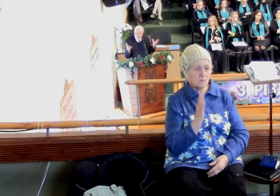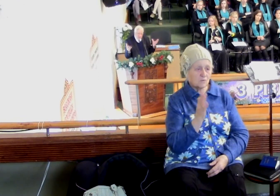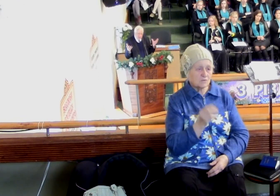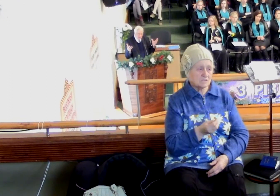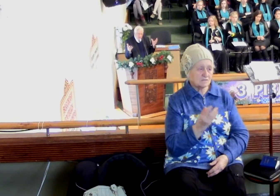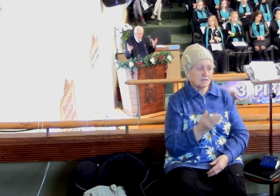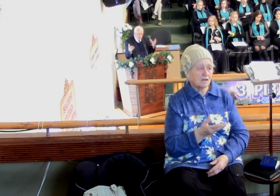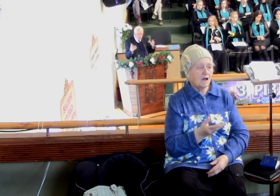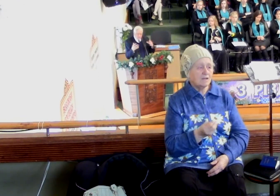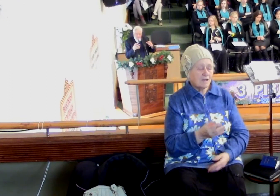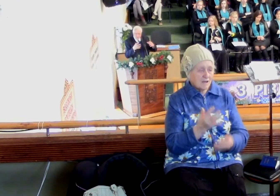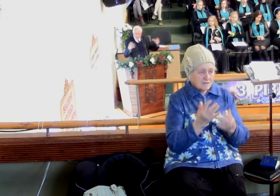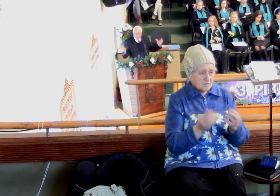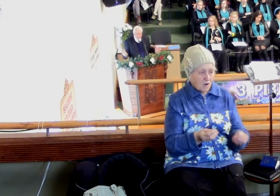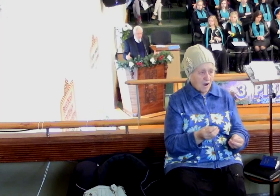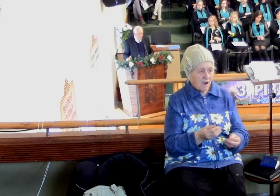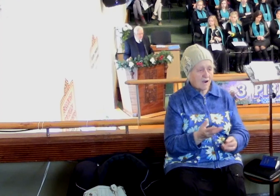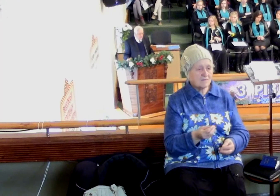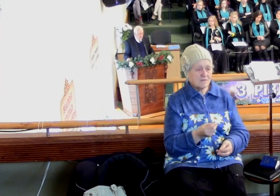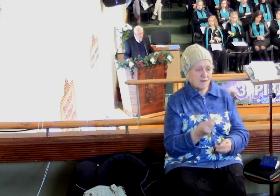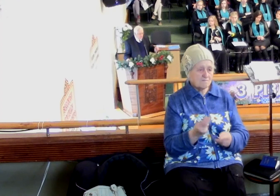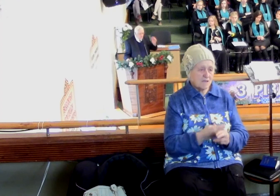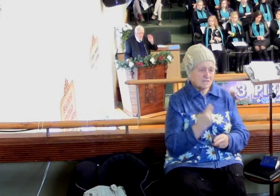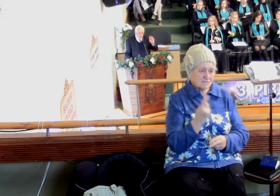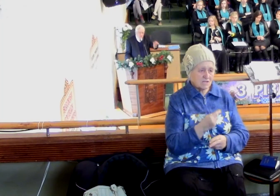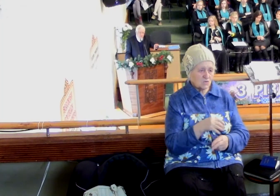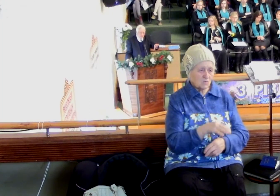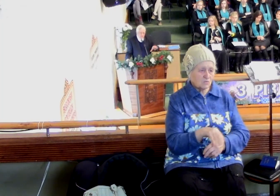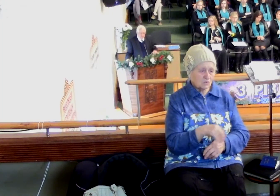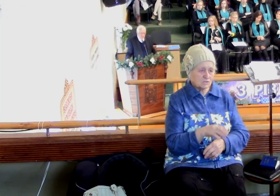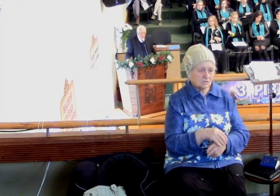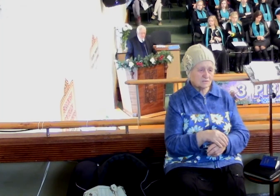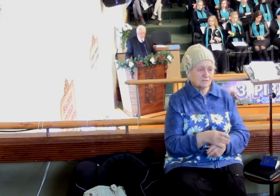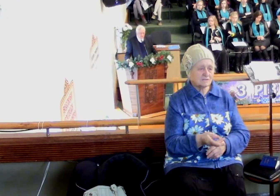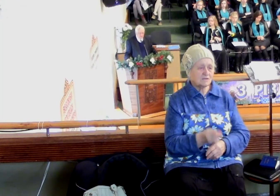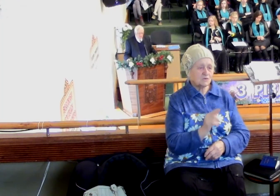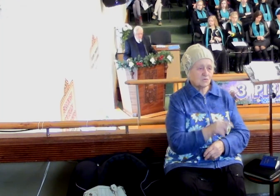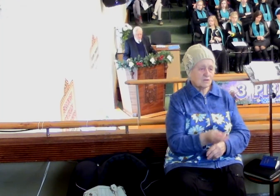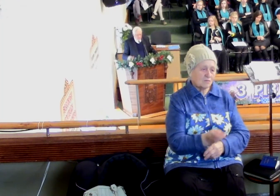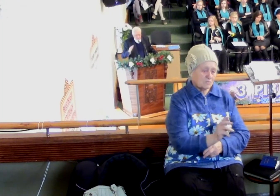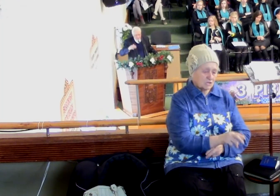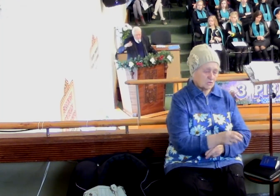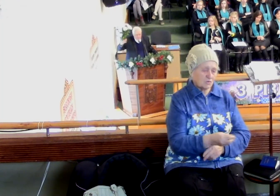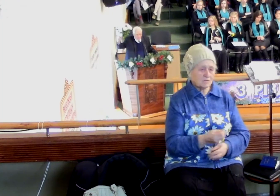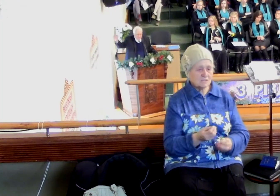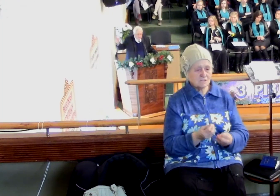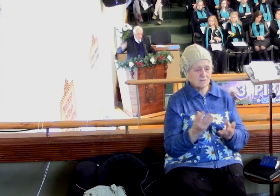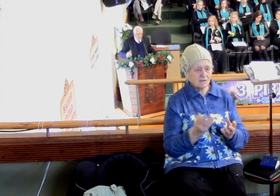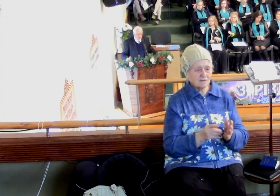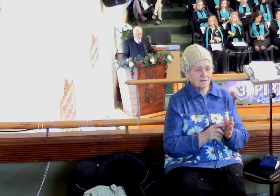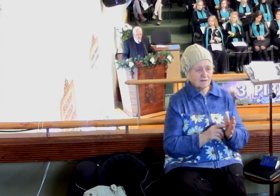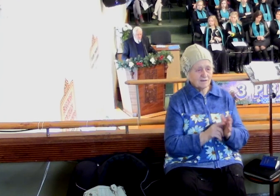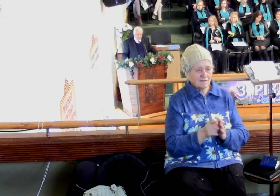тьма, там, где безвидное, пустое, туда пришел свет. И началось